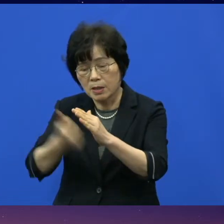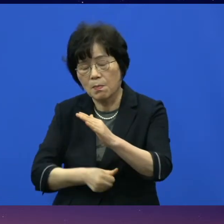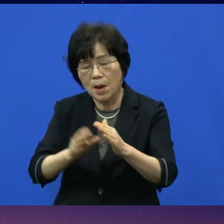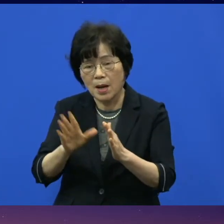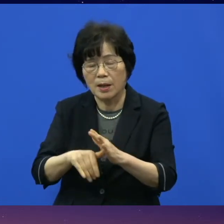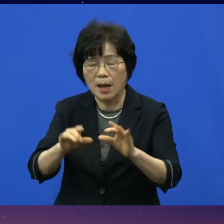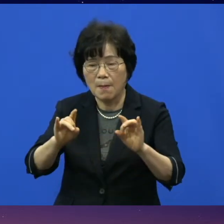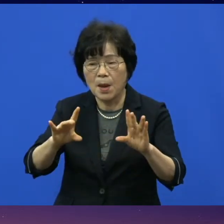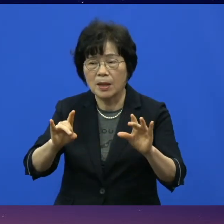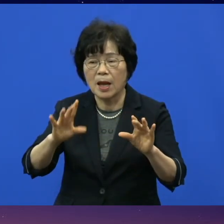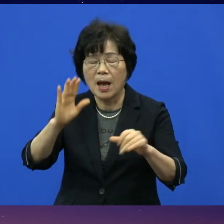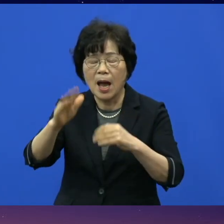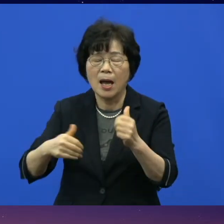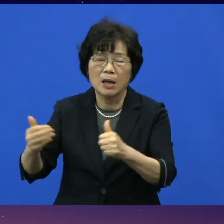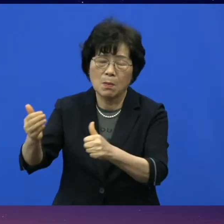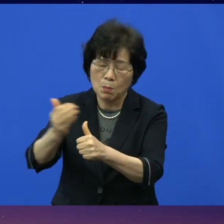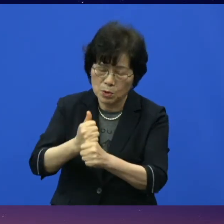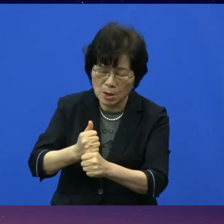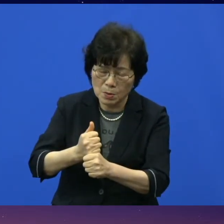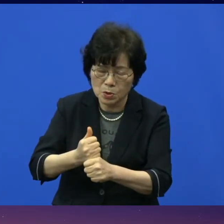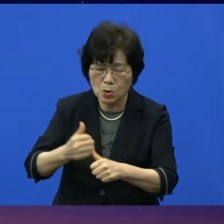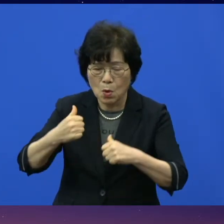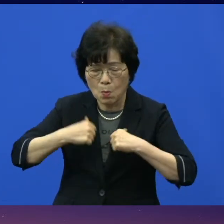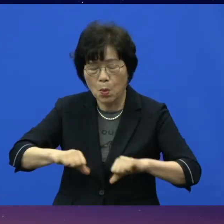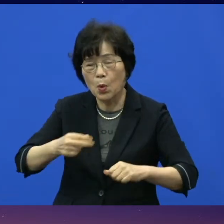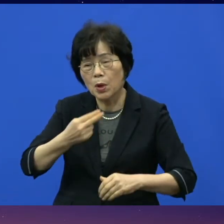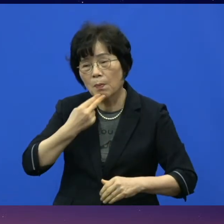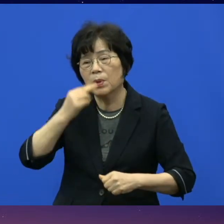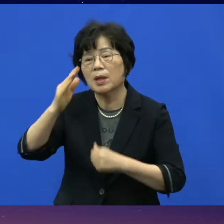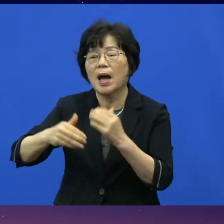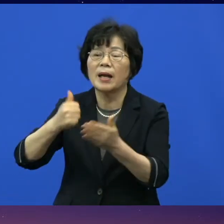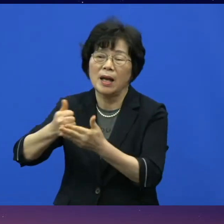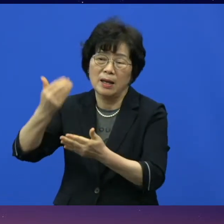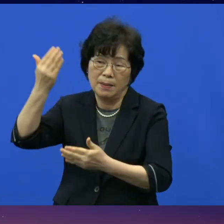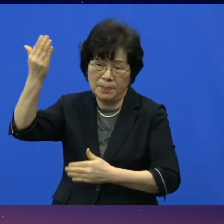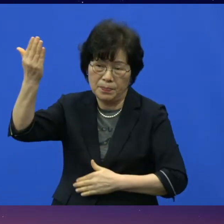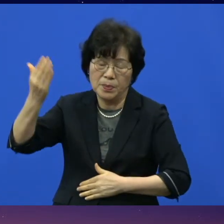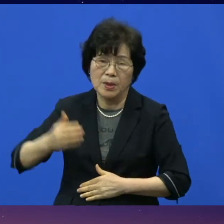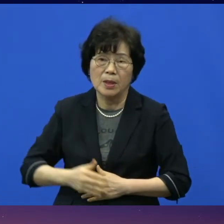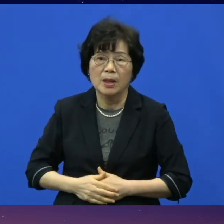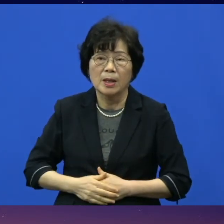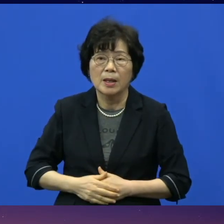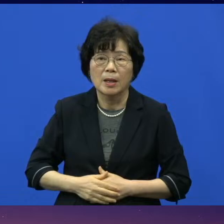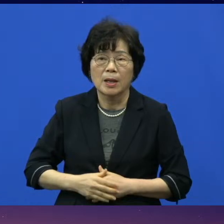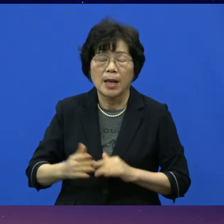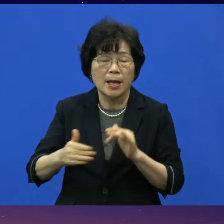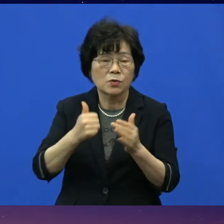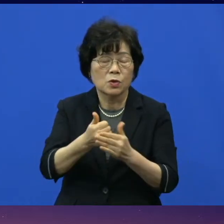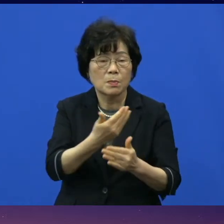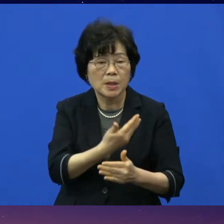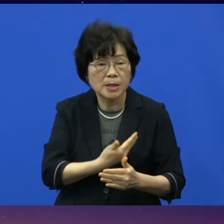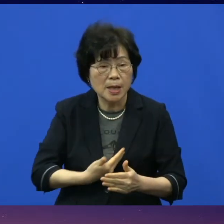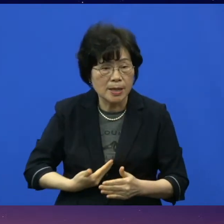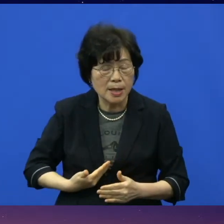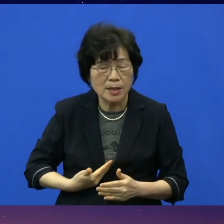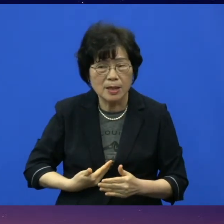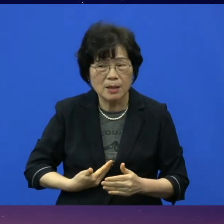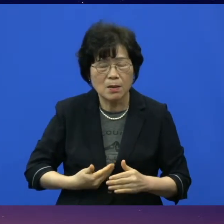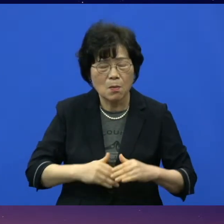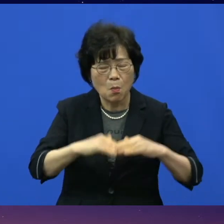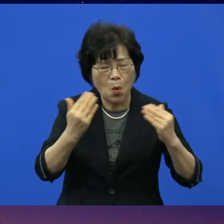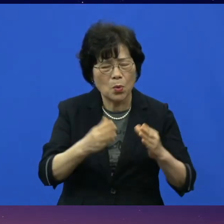우리를 붙들어 주시기를 원하시고 우리를 포기하지 아니하시는 하나님. 여러분, 예수님의 제자들을 보십시오. 하나같이